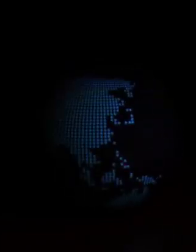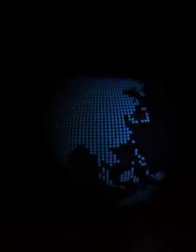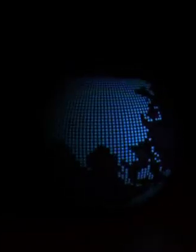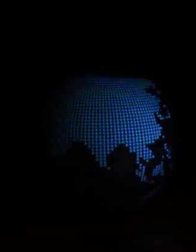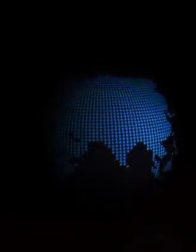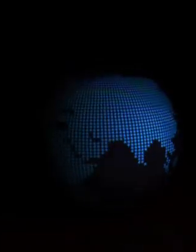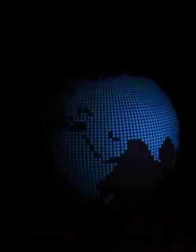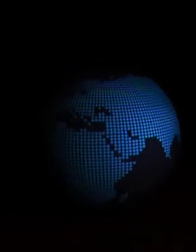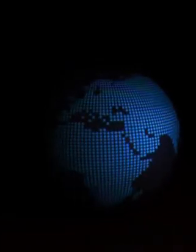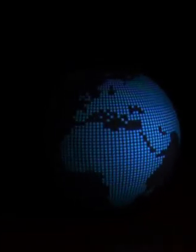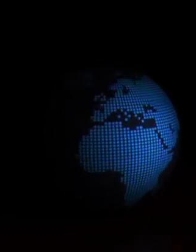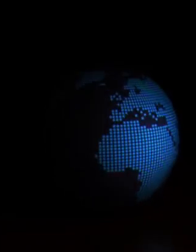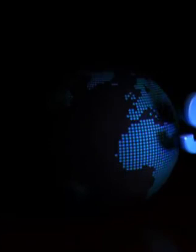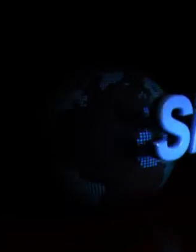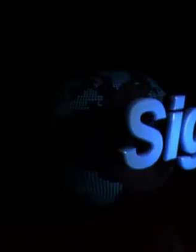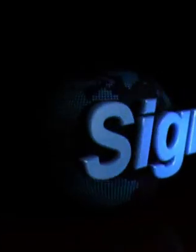sí